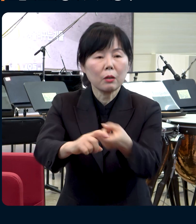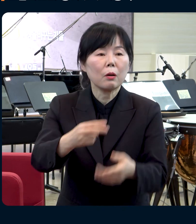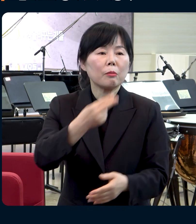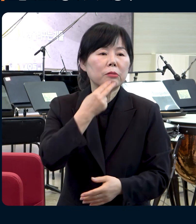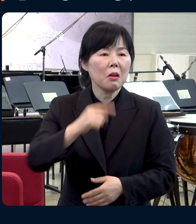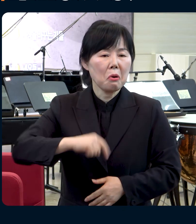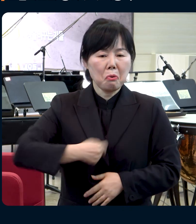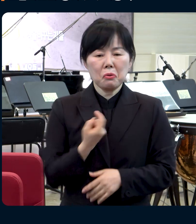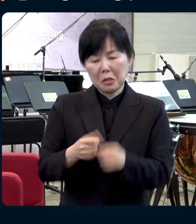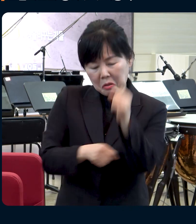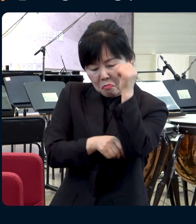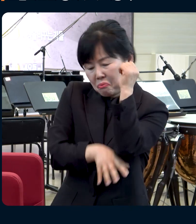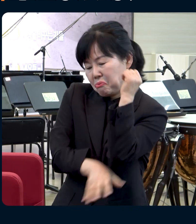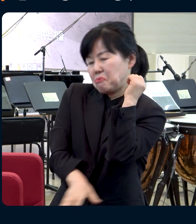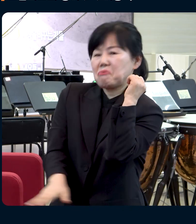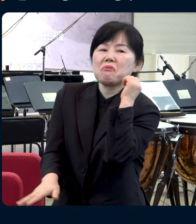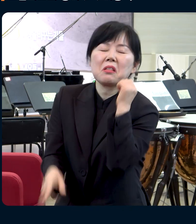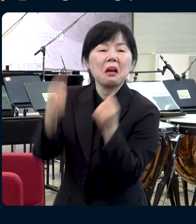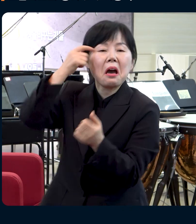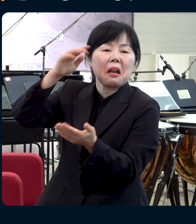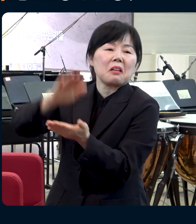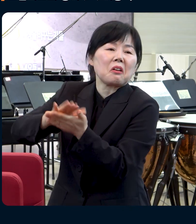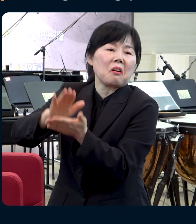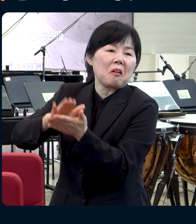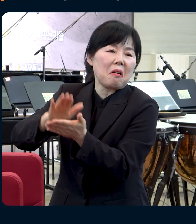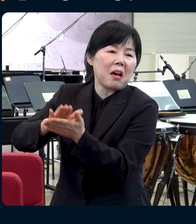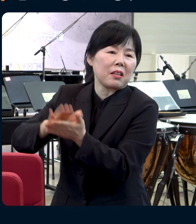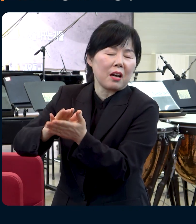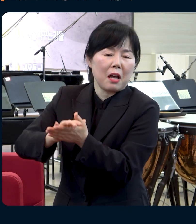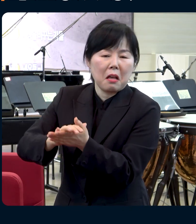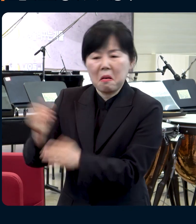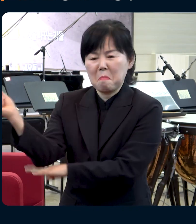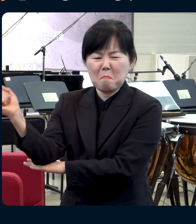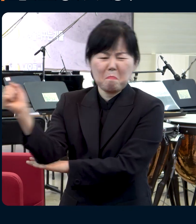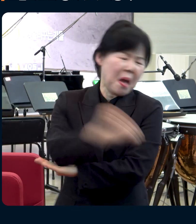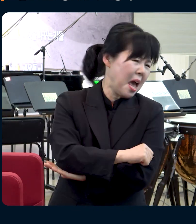폭풍을 만나면 빵 넘어지는 겁니다. 여러분